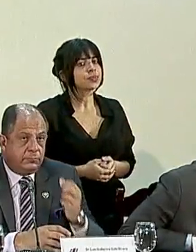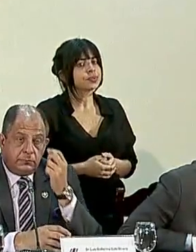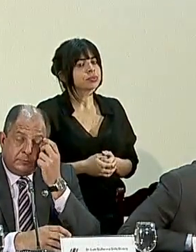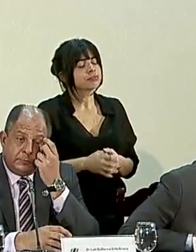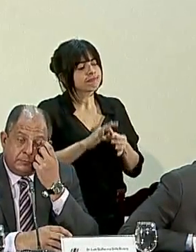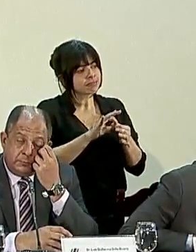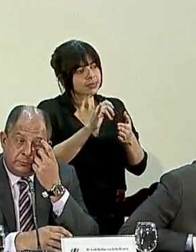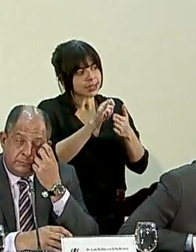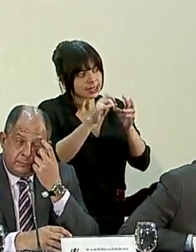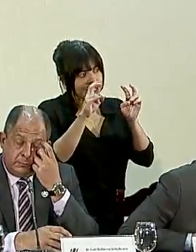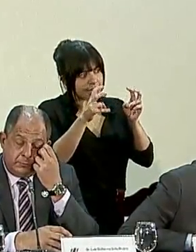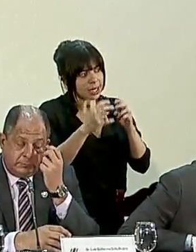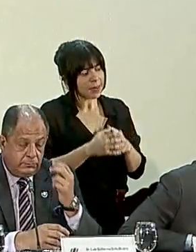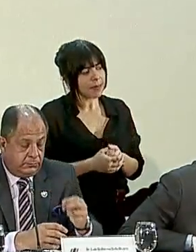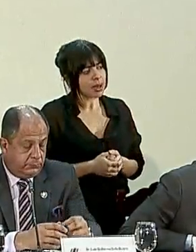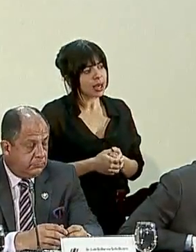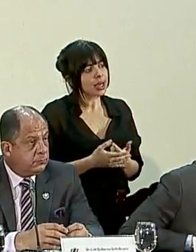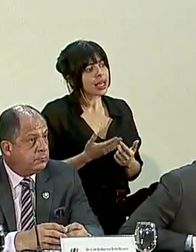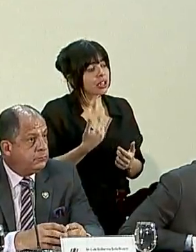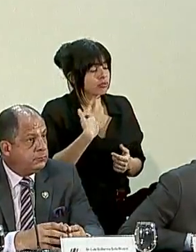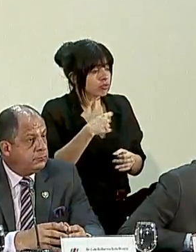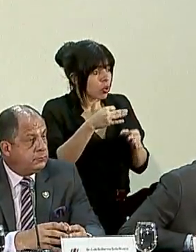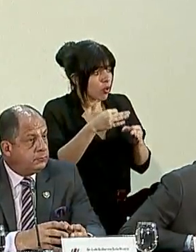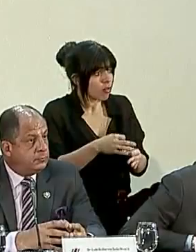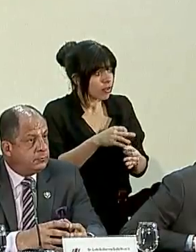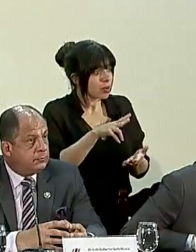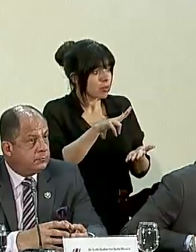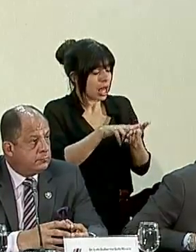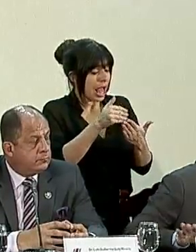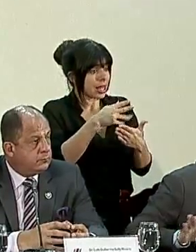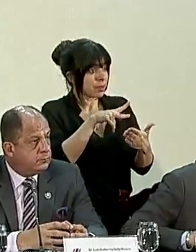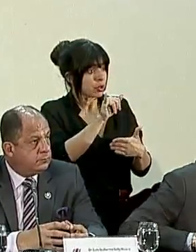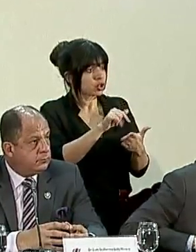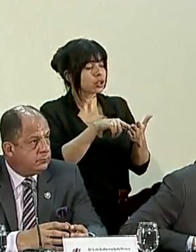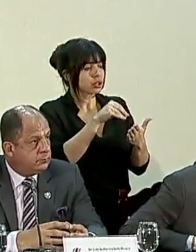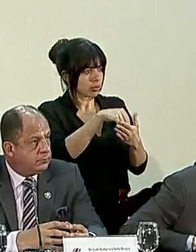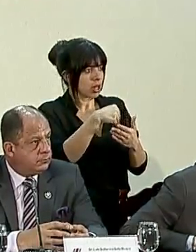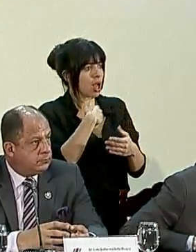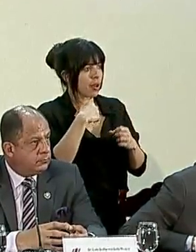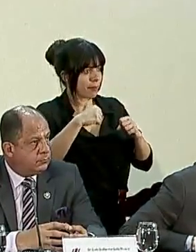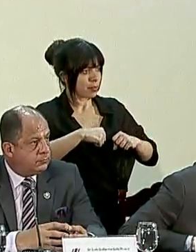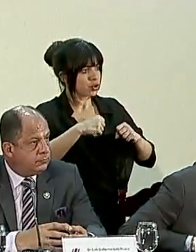en ese sentido, le confirmo que el anteproyecto sí contempla